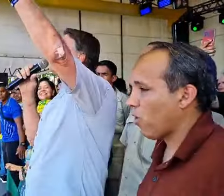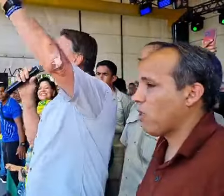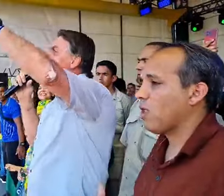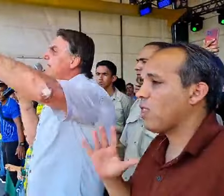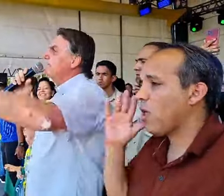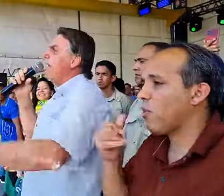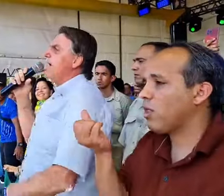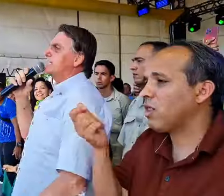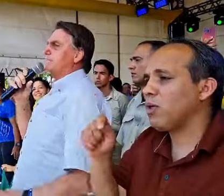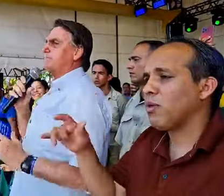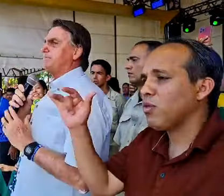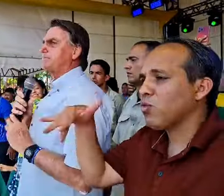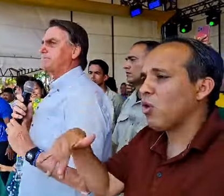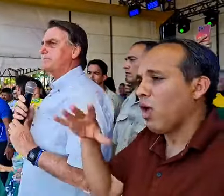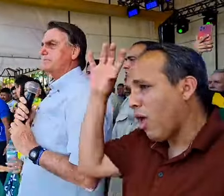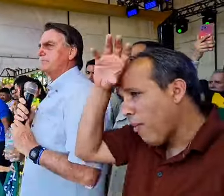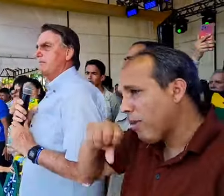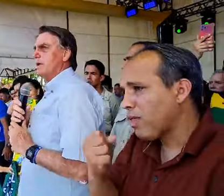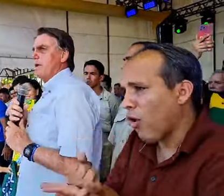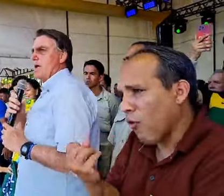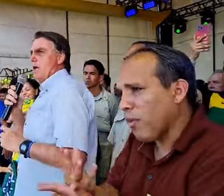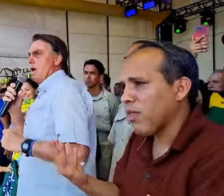leva 6 meses.